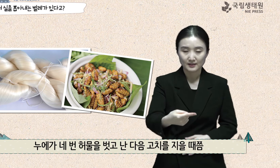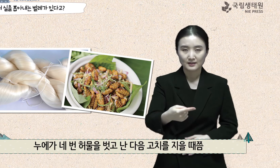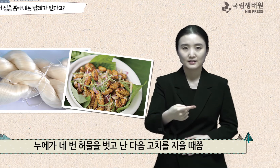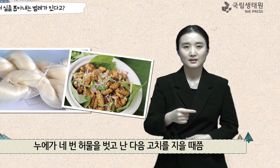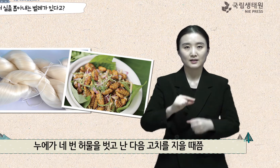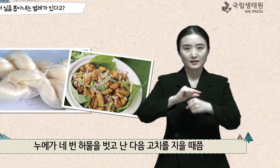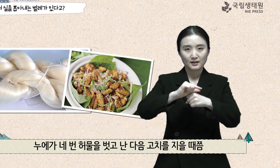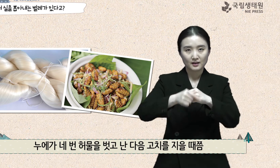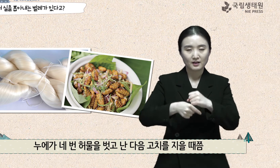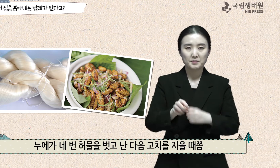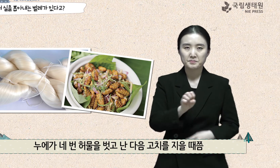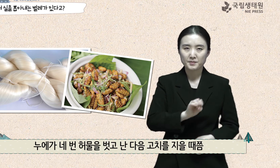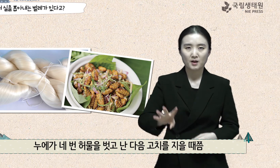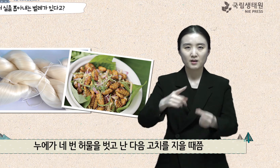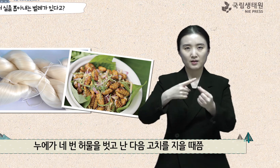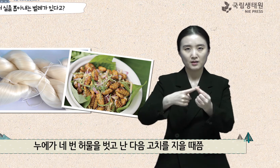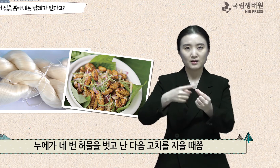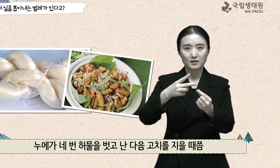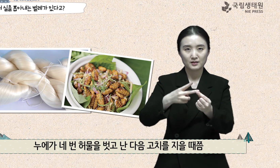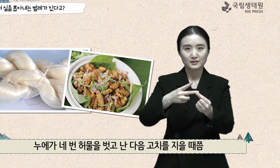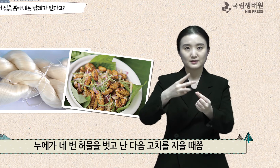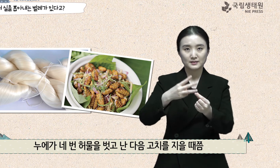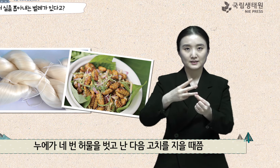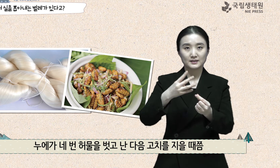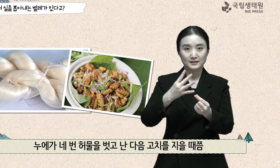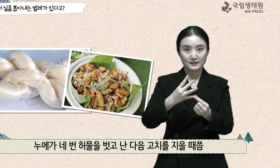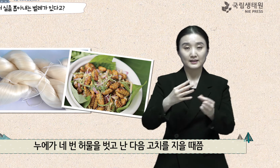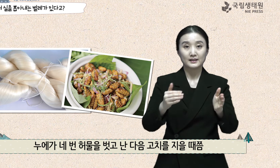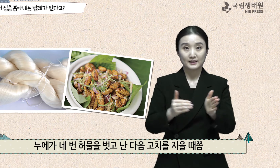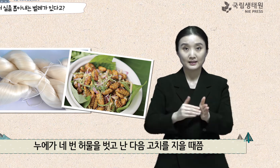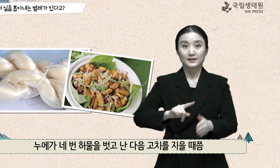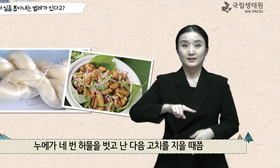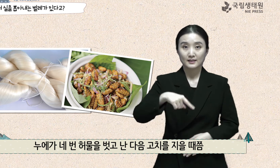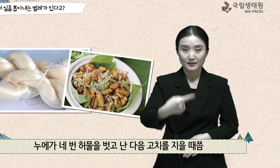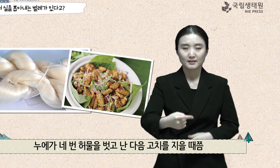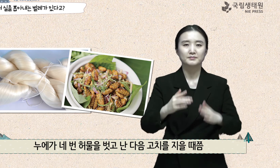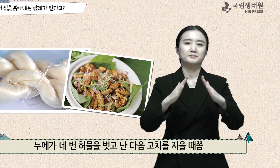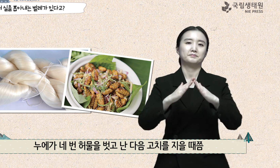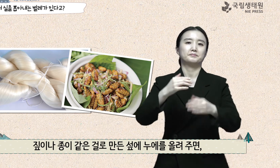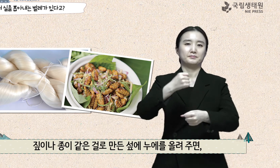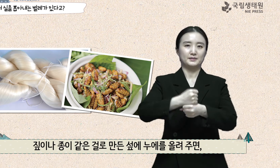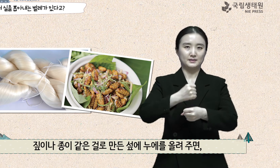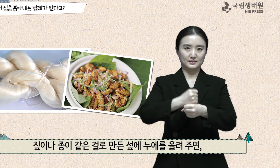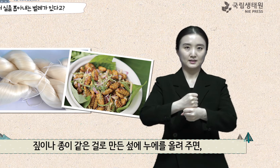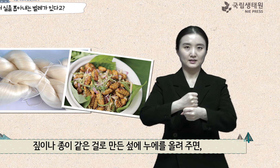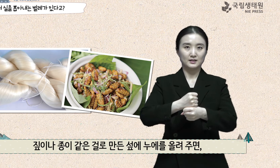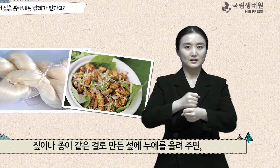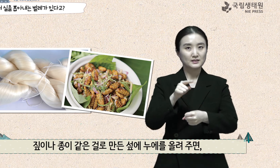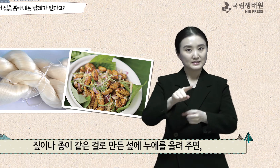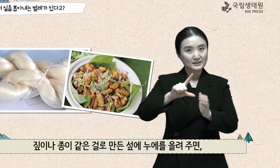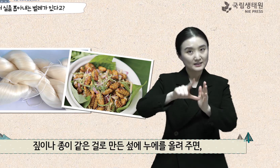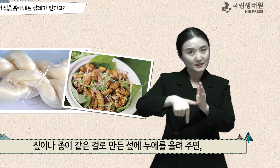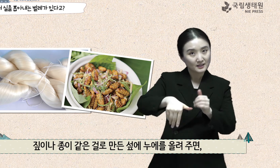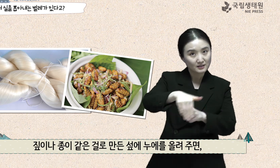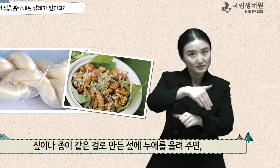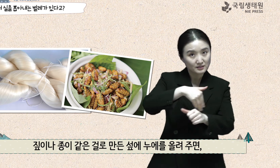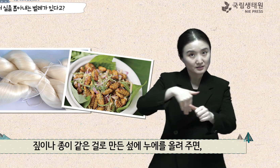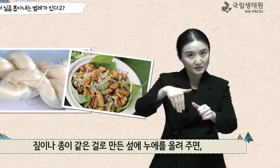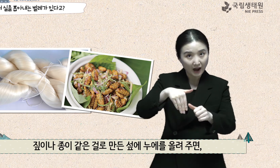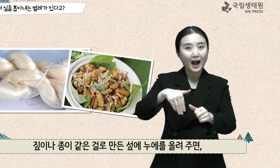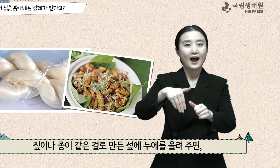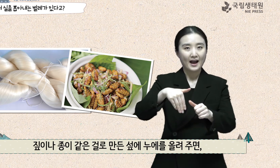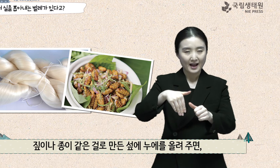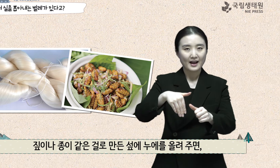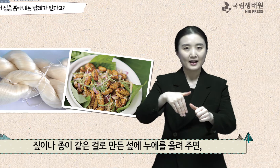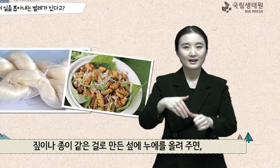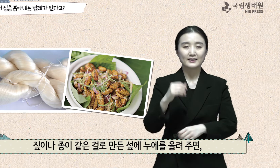누에가 4번 허물을 벗고 난 다음 고치를 지을 때쯤 지피나 종이 같은 걸로 만든 섭에